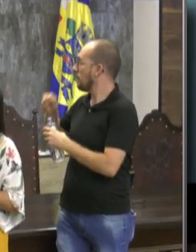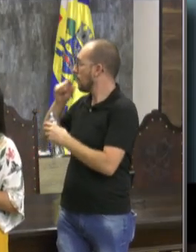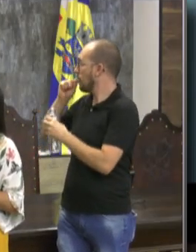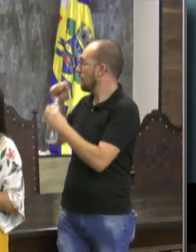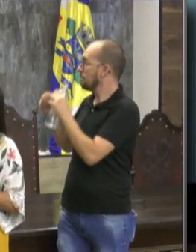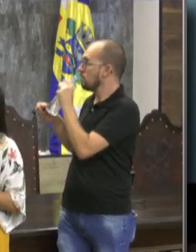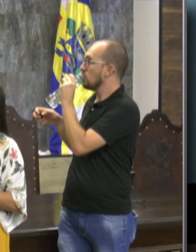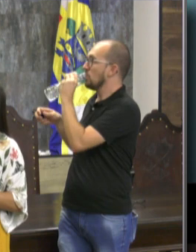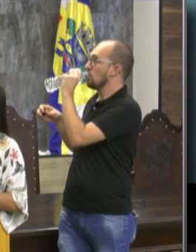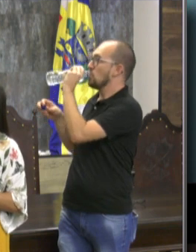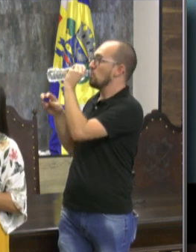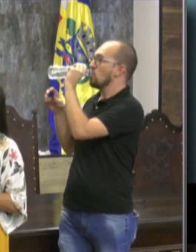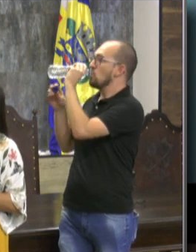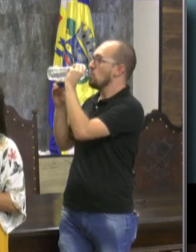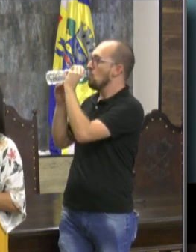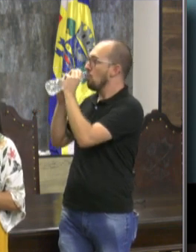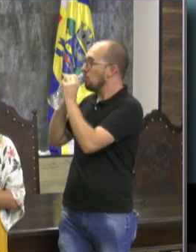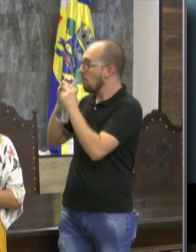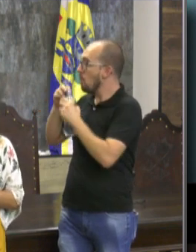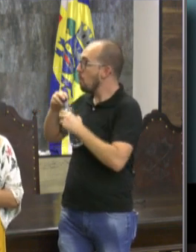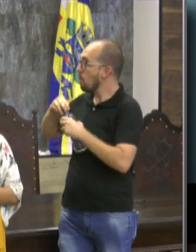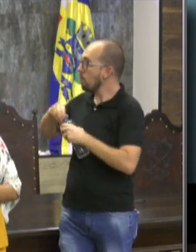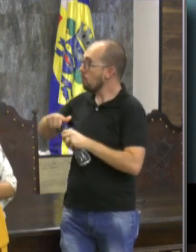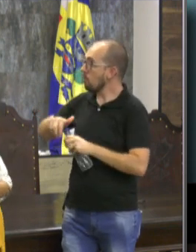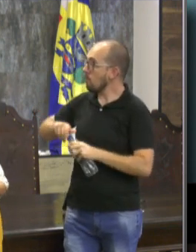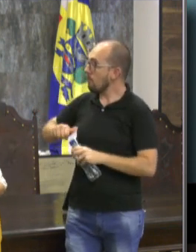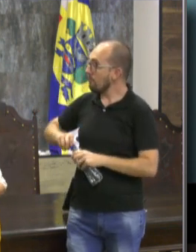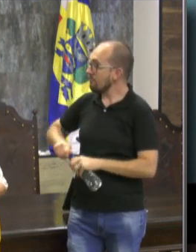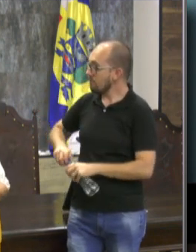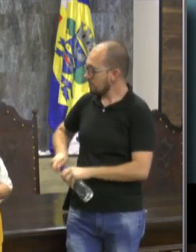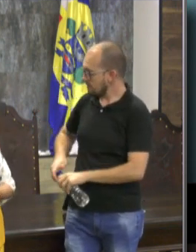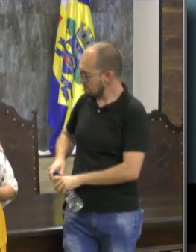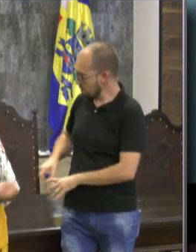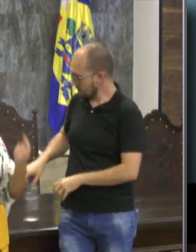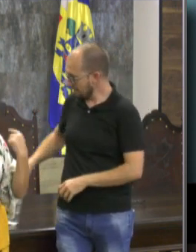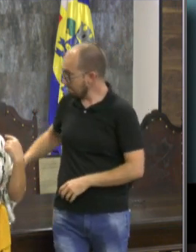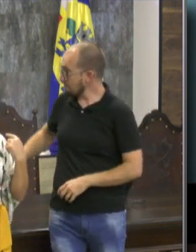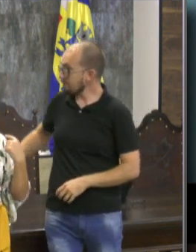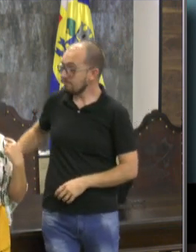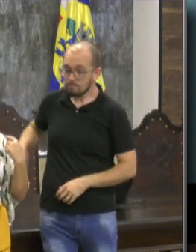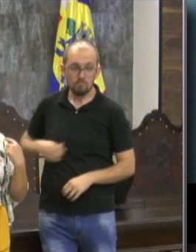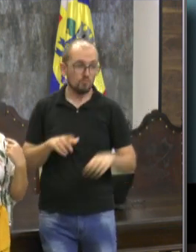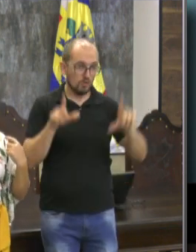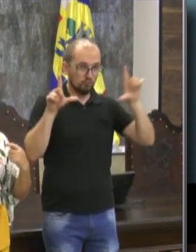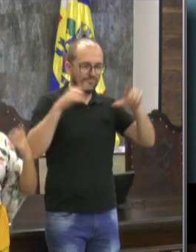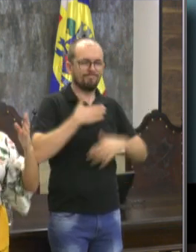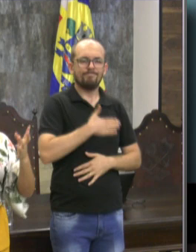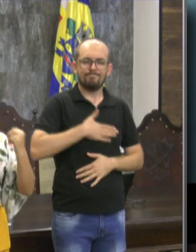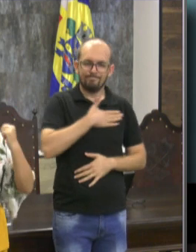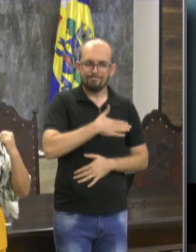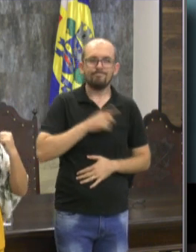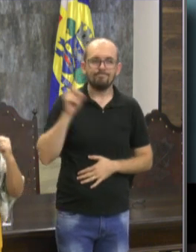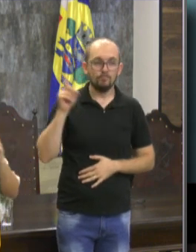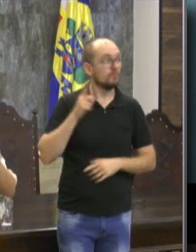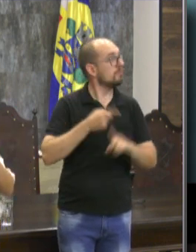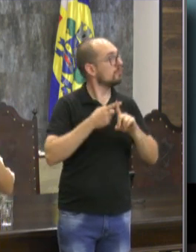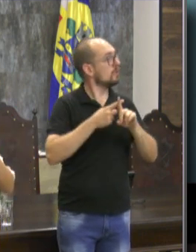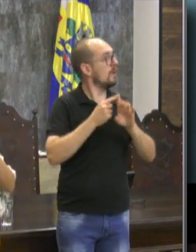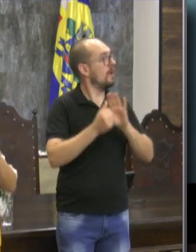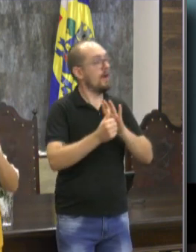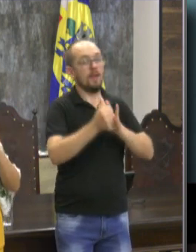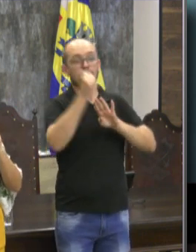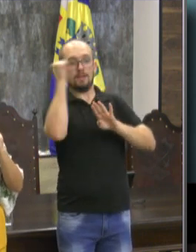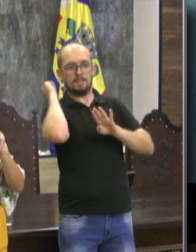Ali tem uma foto que a gente gosta muito também. Nós temos atrás do Gustavo, depois que ele... Foi muito lindo o encontro, porque ele